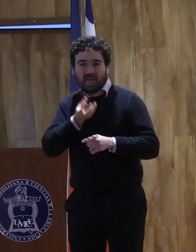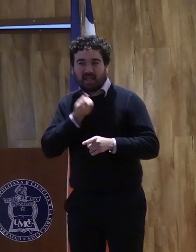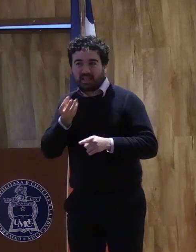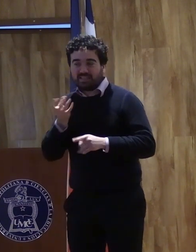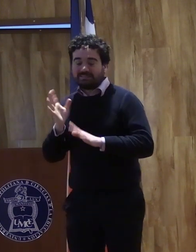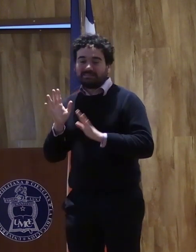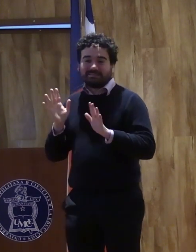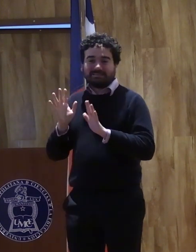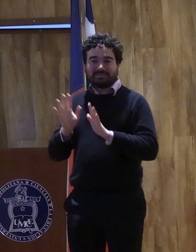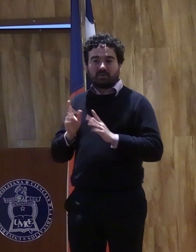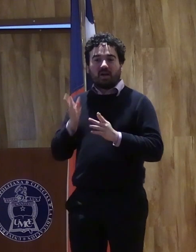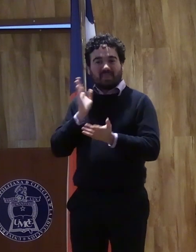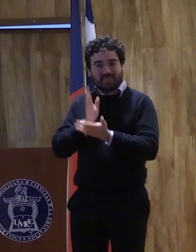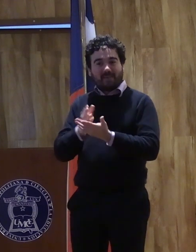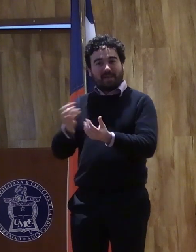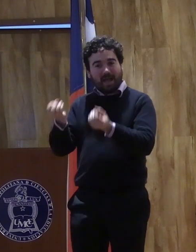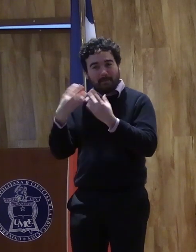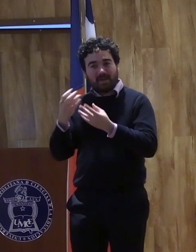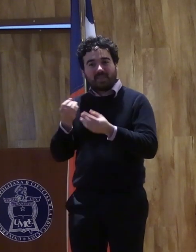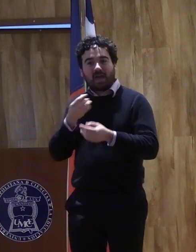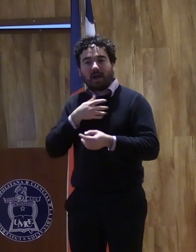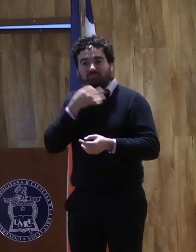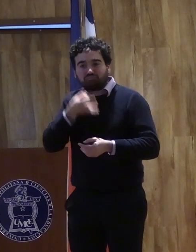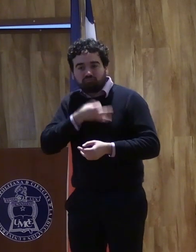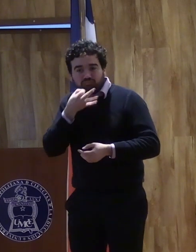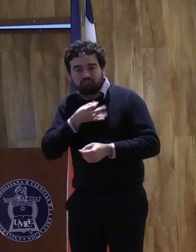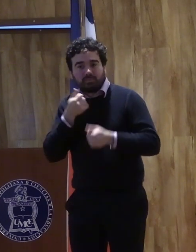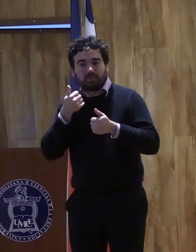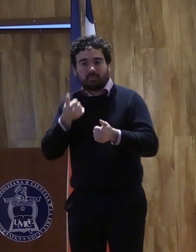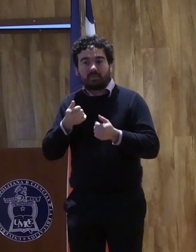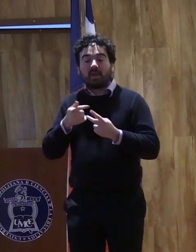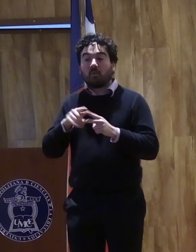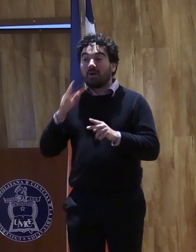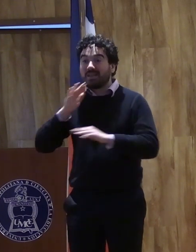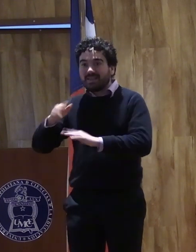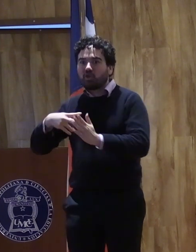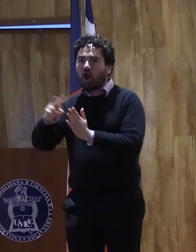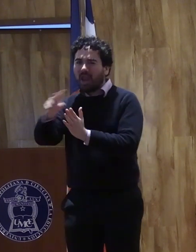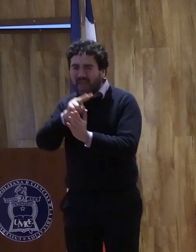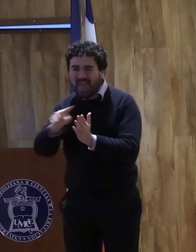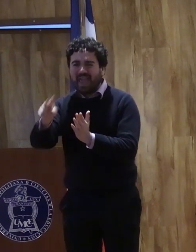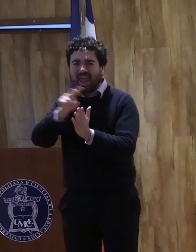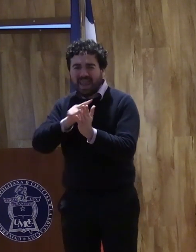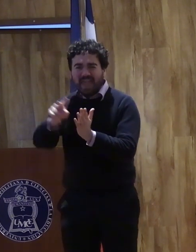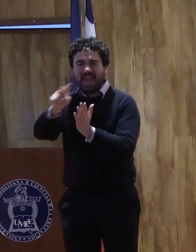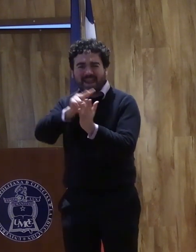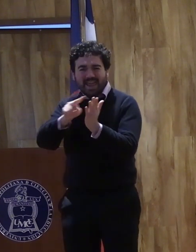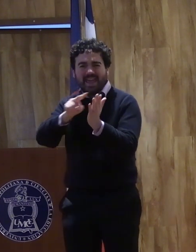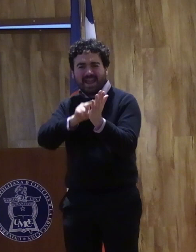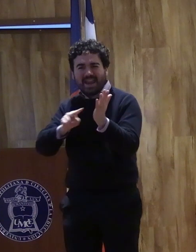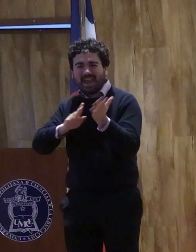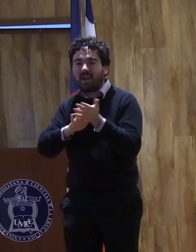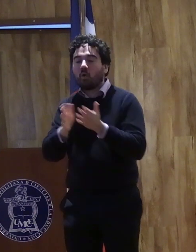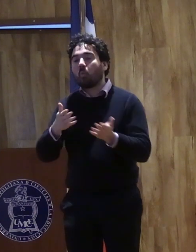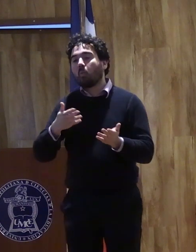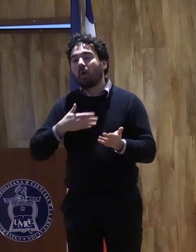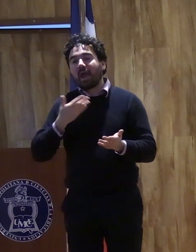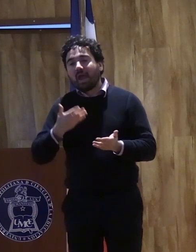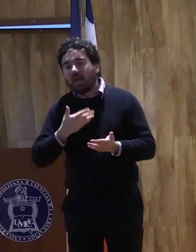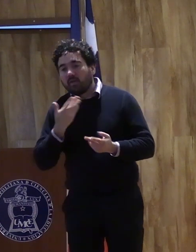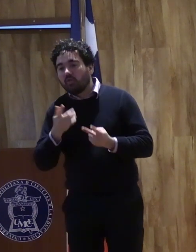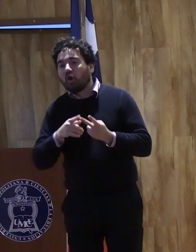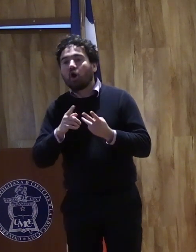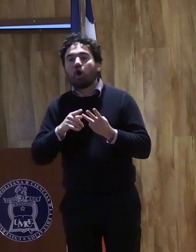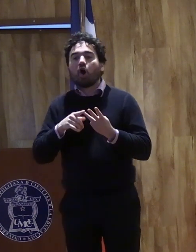Aprendamos a hablar, que los niños lean y lean hasta que duela, bueno, que lean cuentos, que lean novelas,